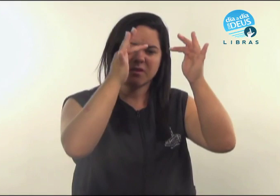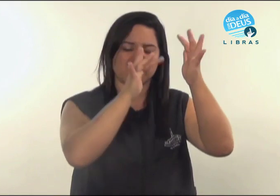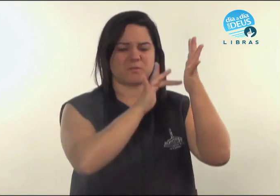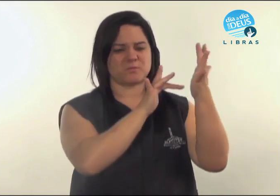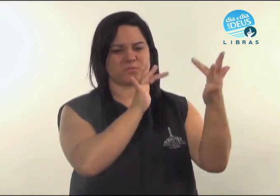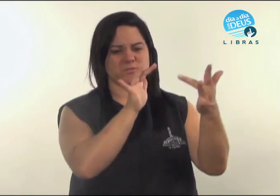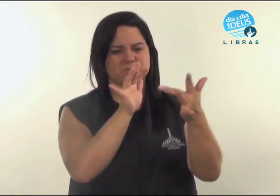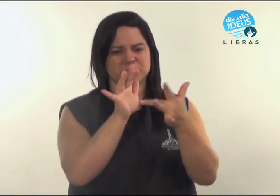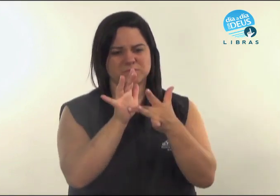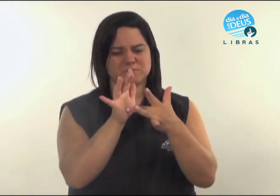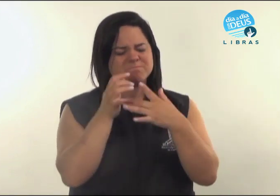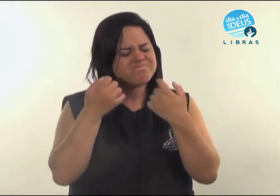seja leal a Jesus,